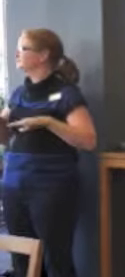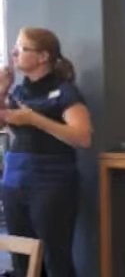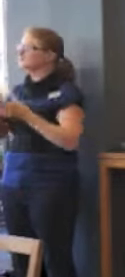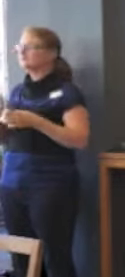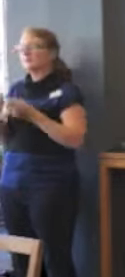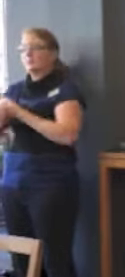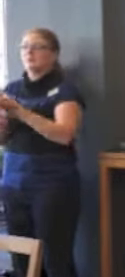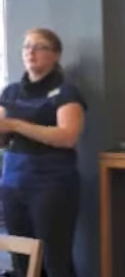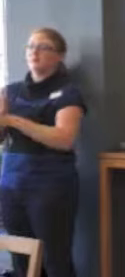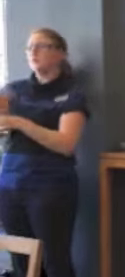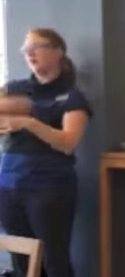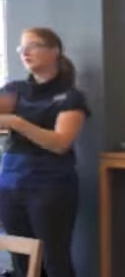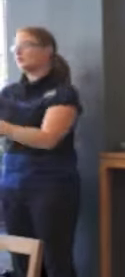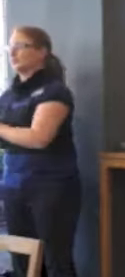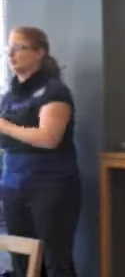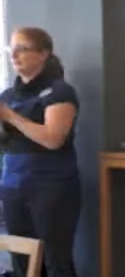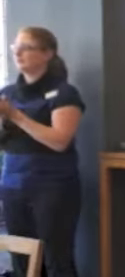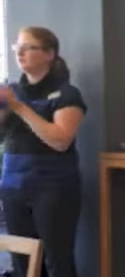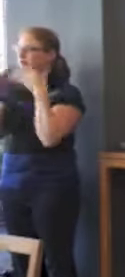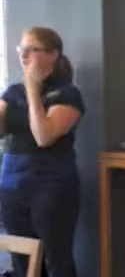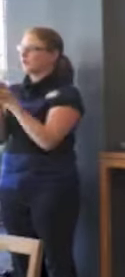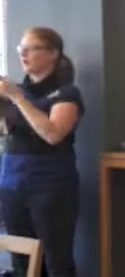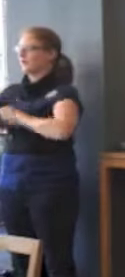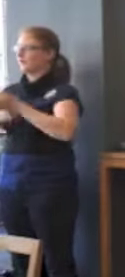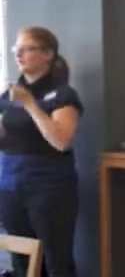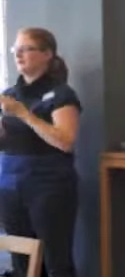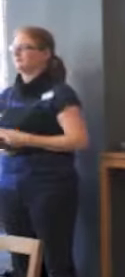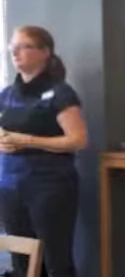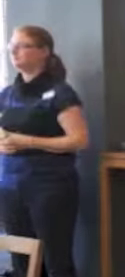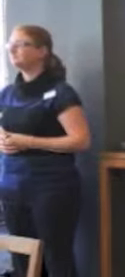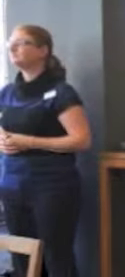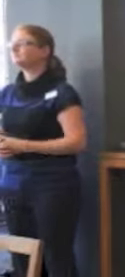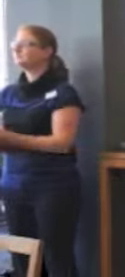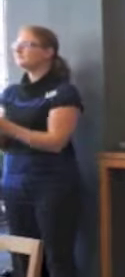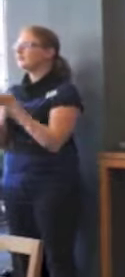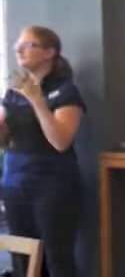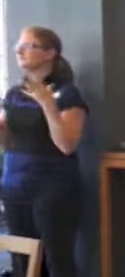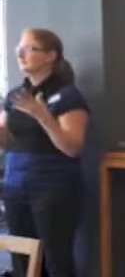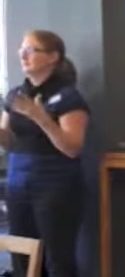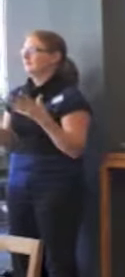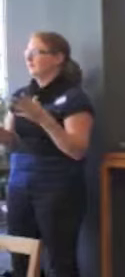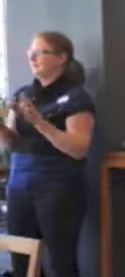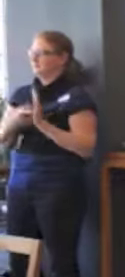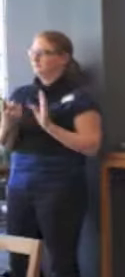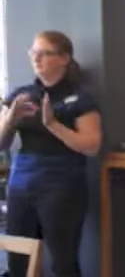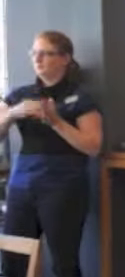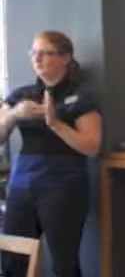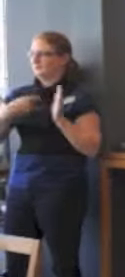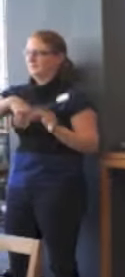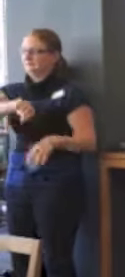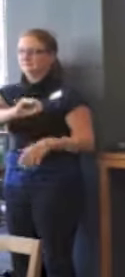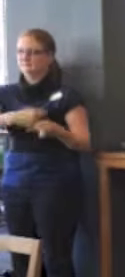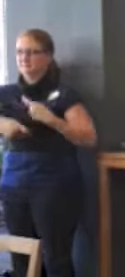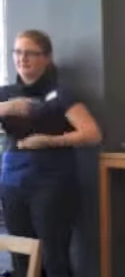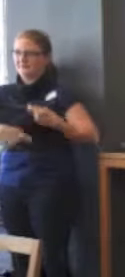samarbete mellan olika aktörer inom den sociala ekonomin. Och flera av projekten som vi finansierar har